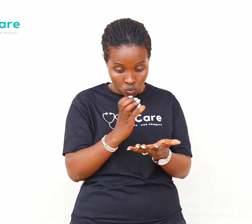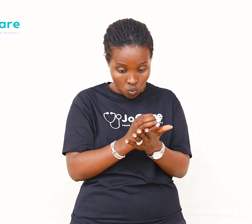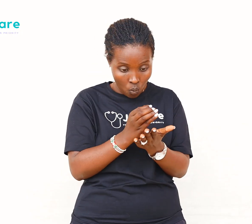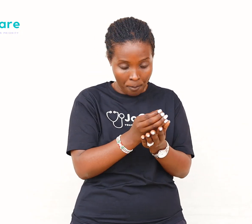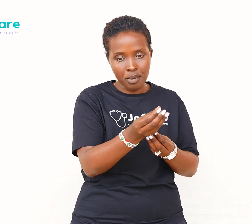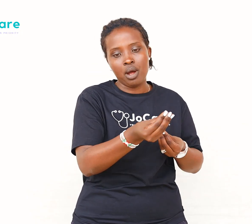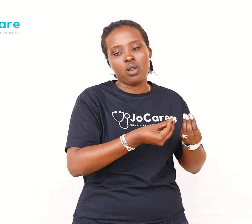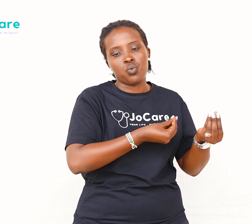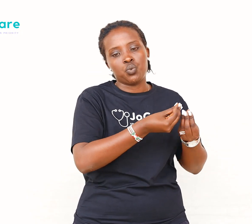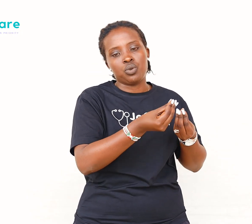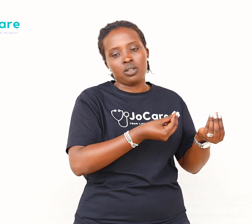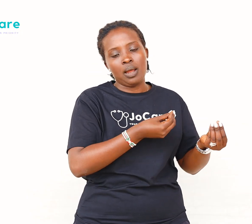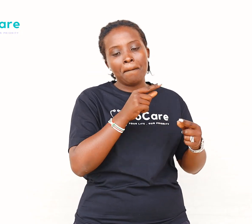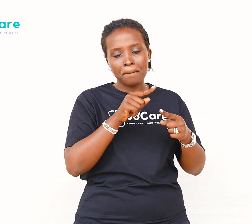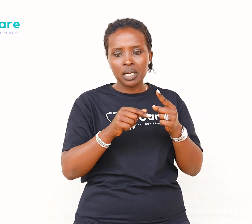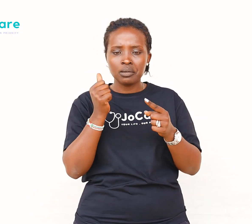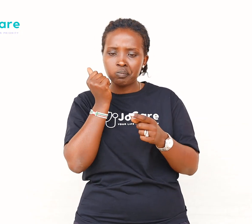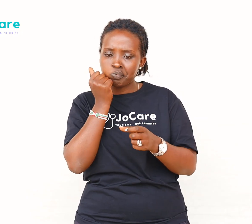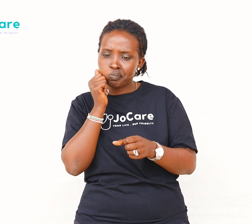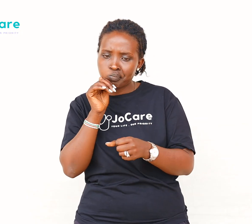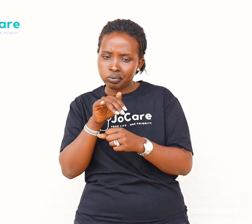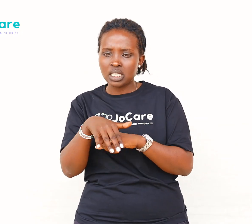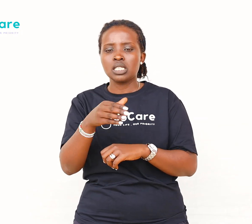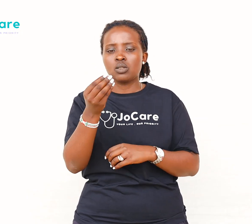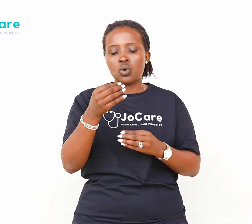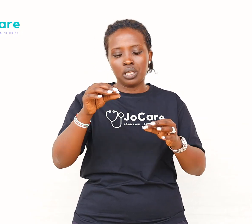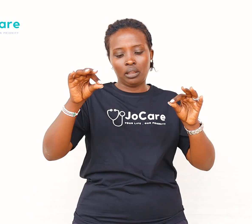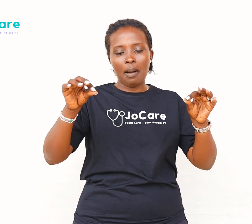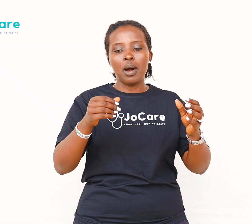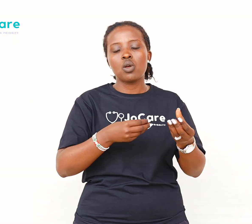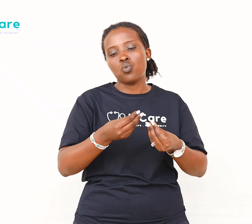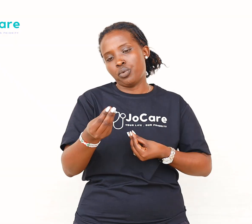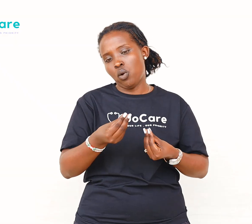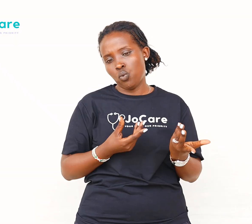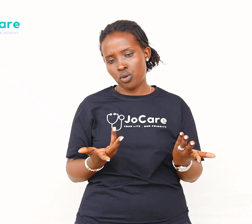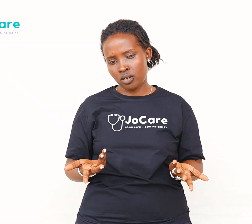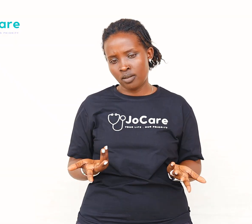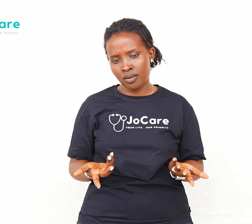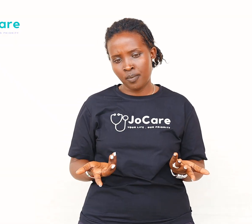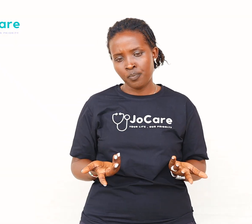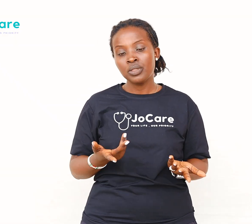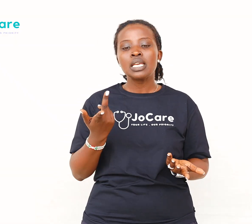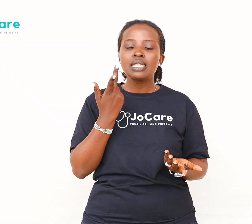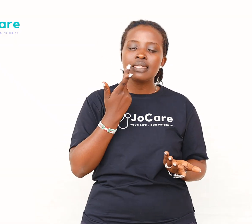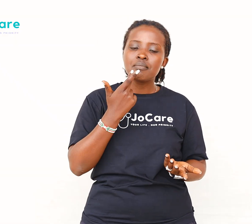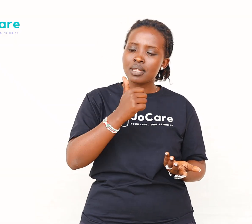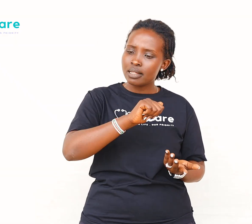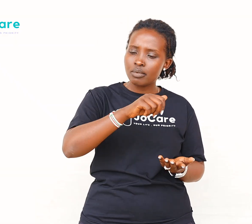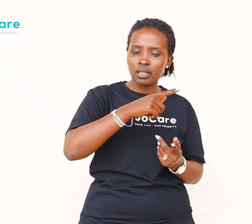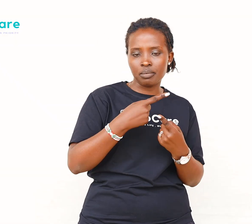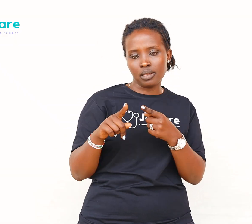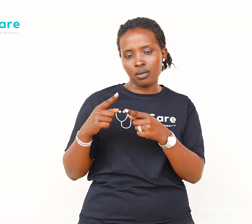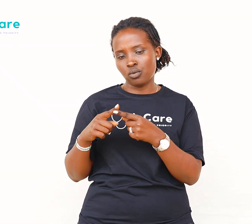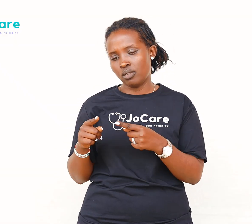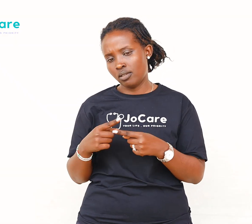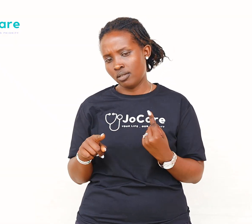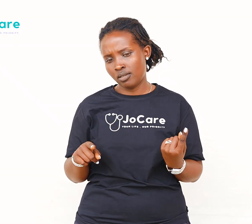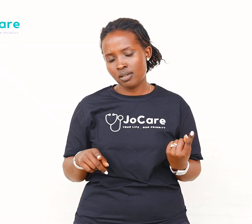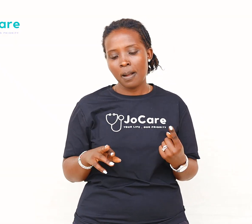Yego. ari kotegisi ziragurwa, Yego. ndetse n'udutambaro natwo turagurwa, Yego. kimwe n'ibindi bigiye bitandukanye. Rero ikintu